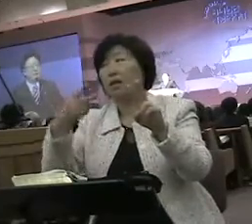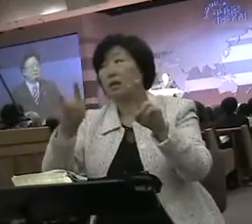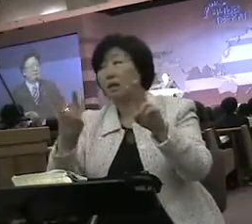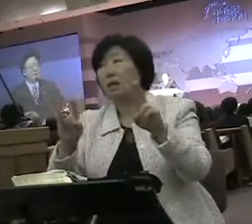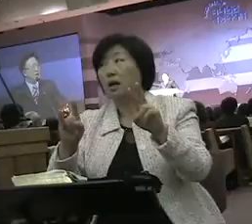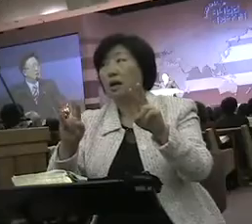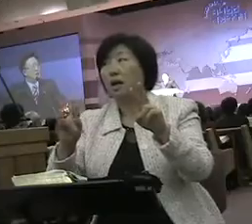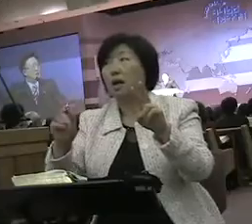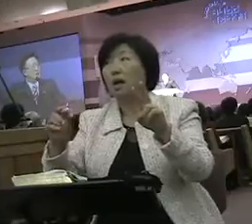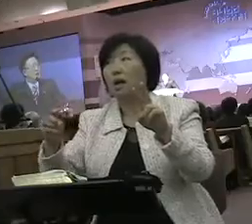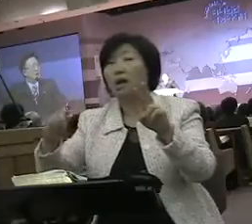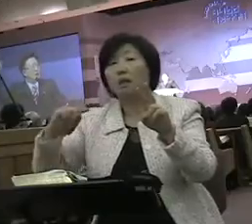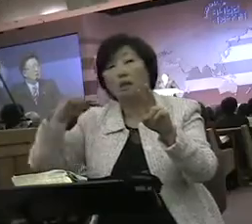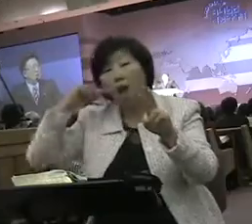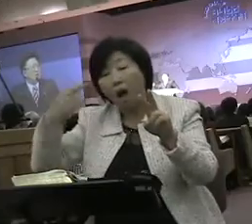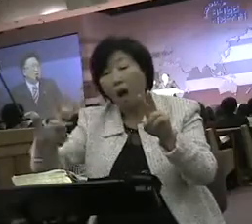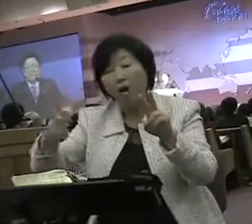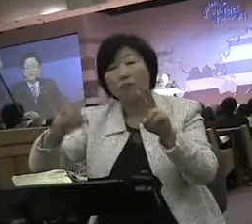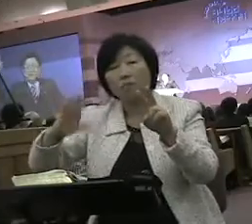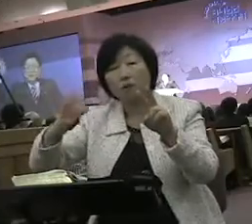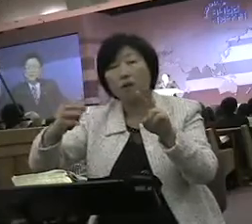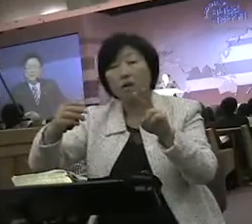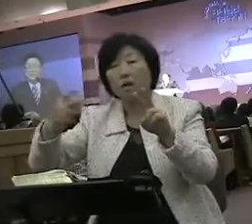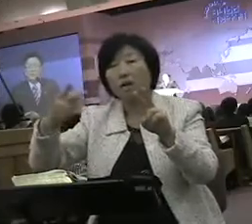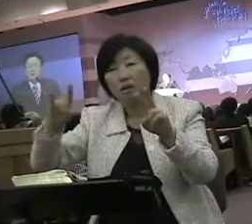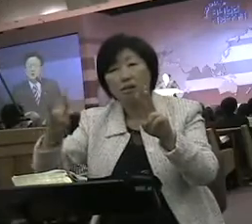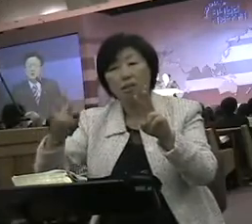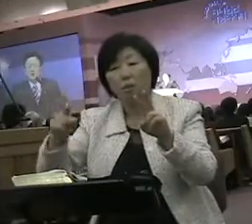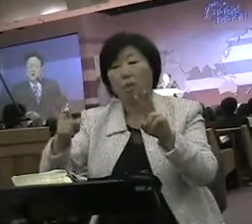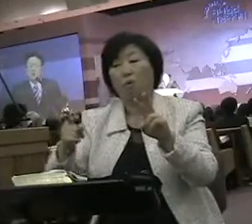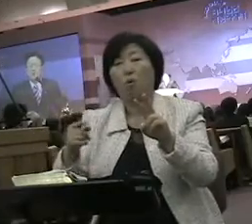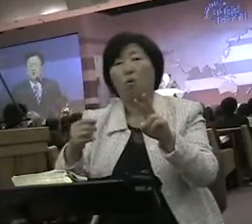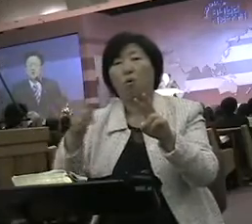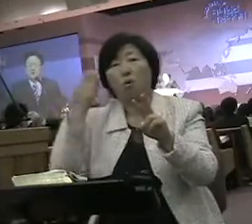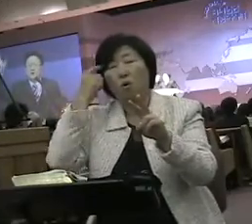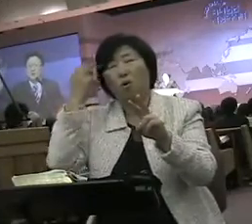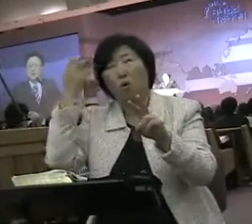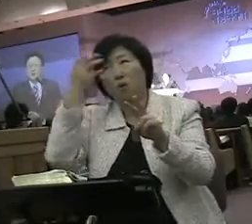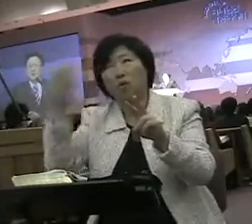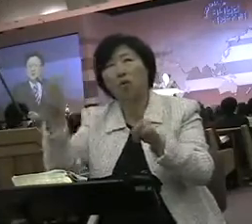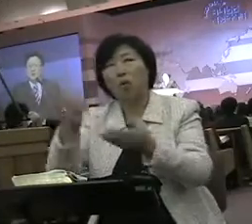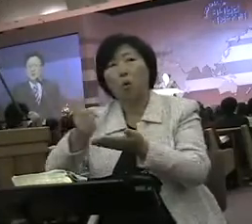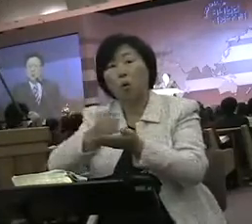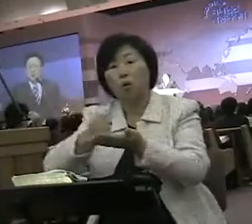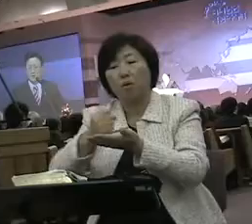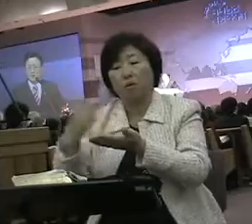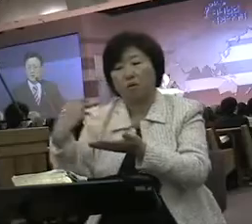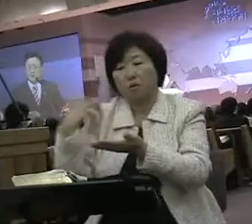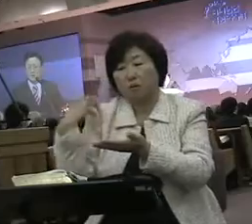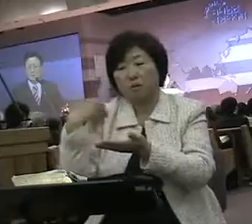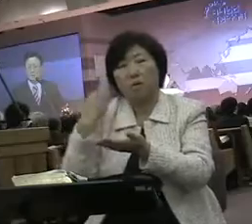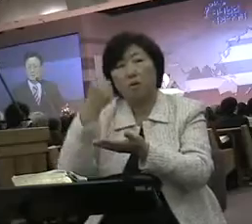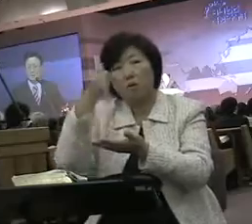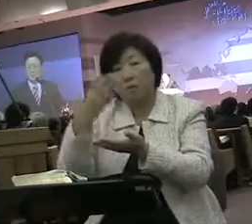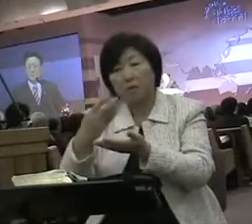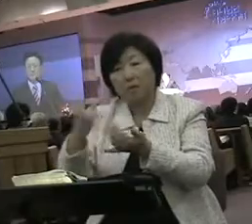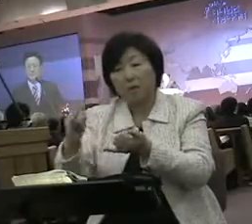자기 다음 세대의 영적 운명을 책임질 수 있는 소수이지만 몇 사람을 길러 놓았을 때,